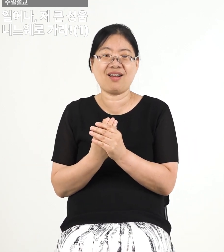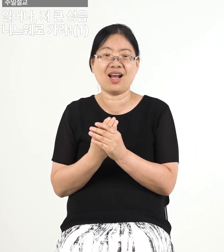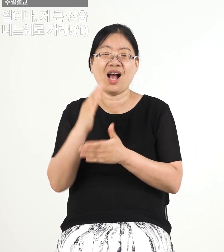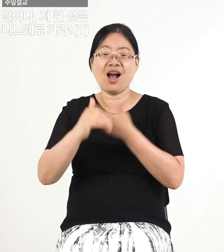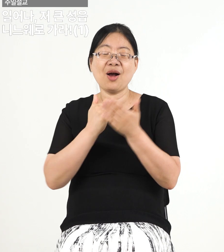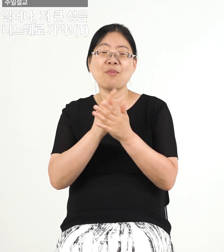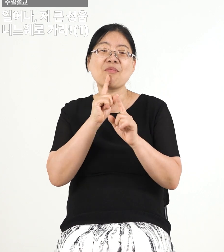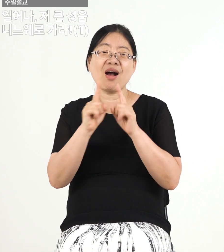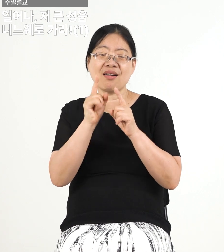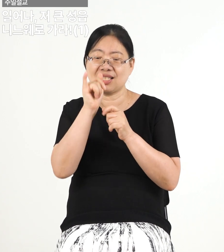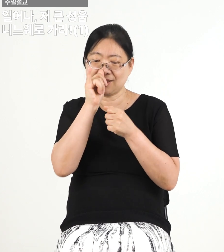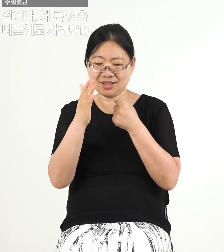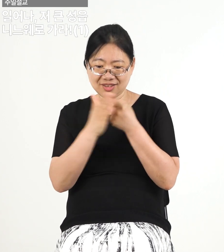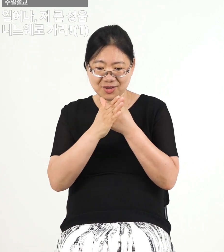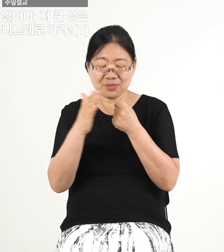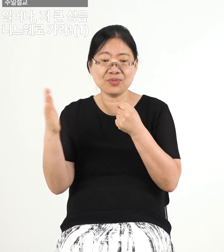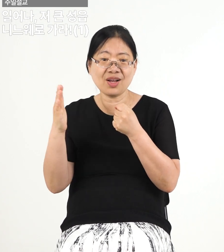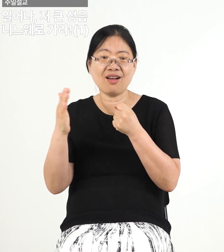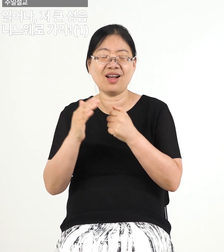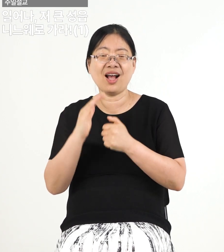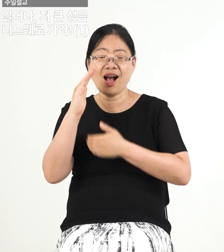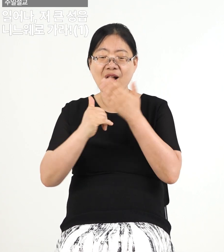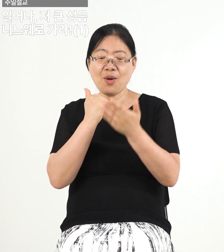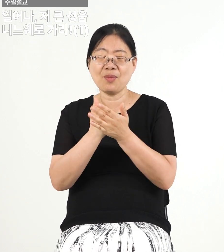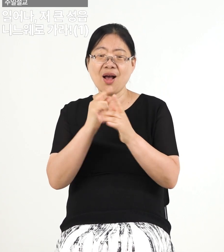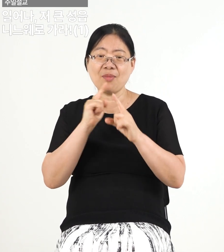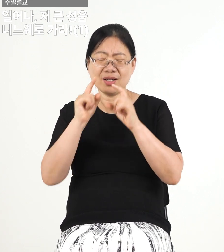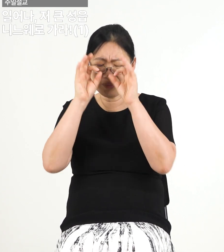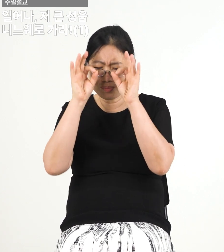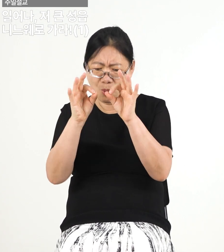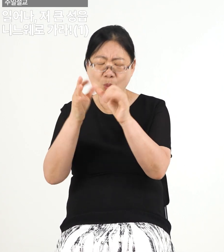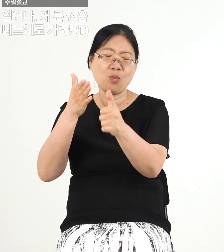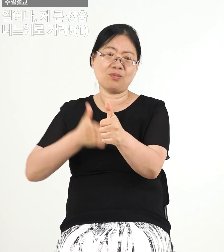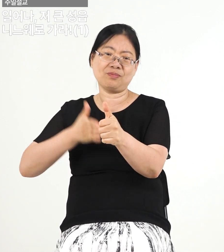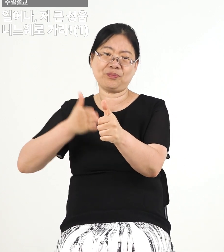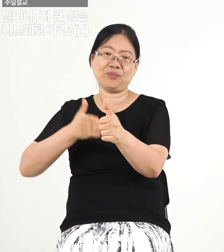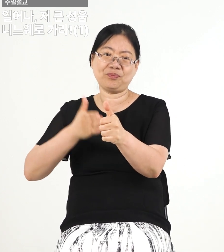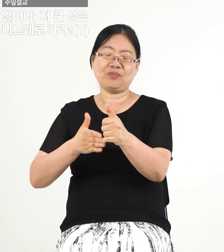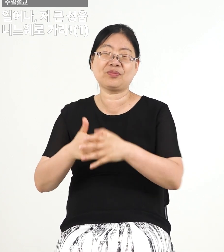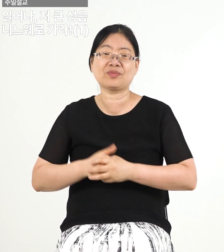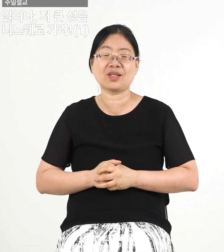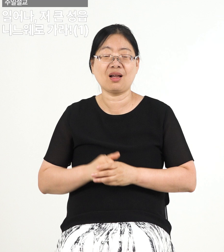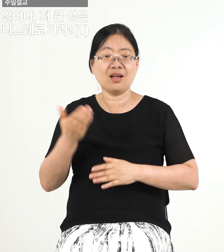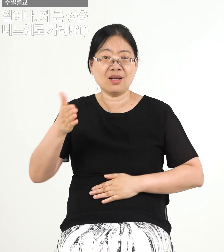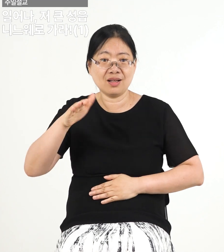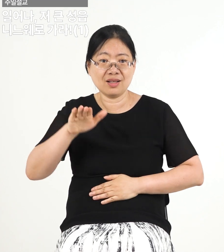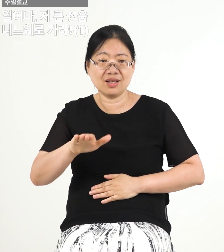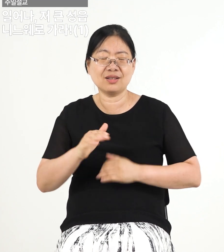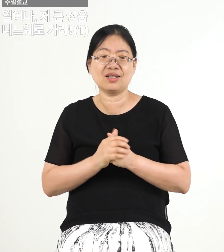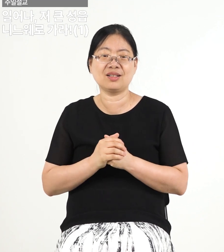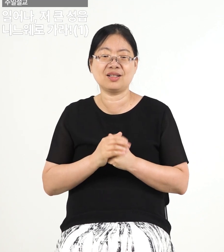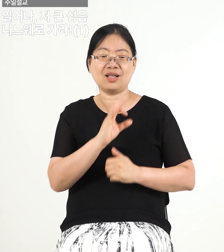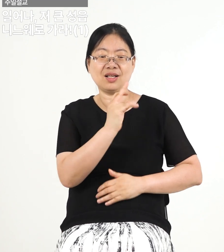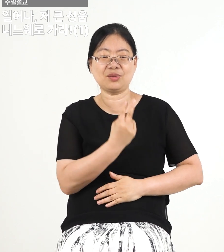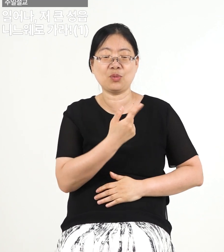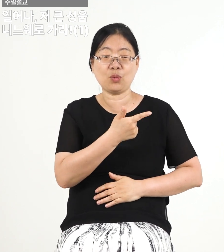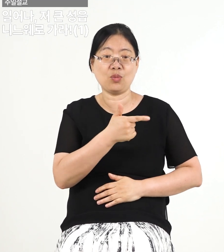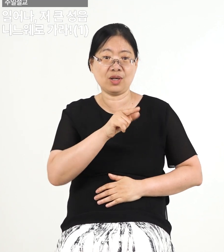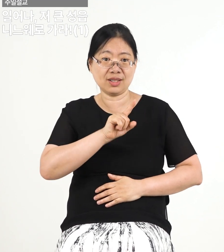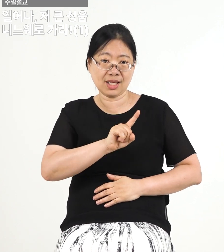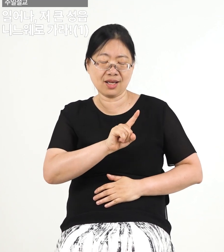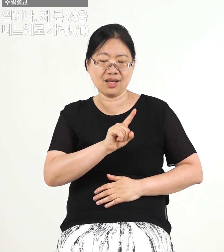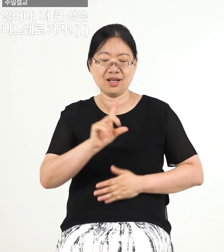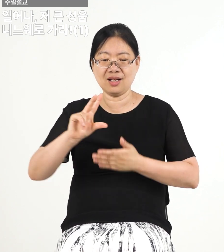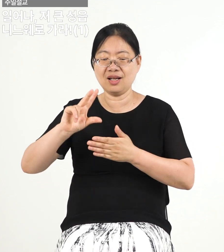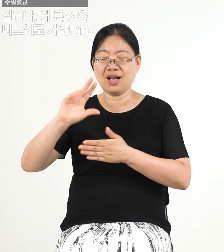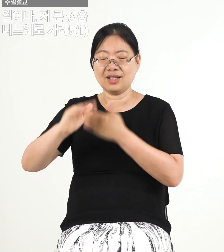계시의 말씀이 있기 때문에 말씀을 들어야 돼요. 말씀을. 그런데 요나는